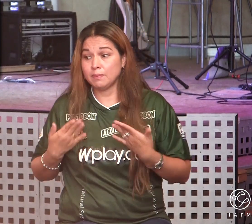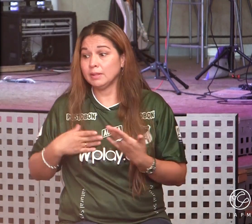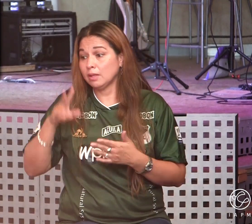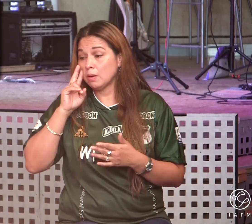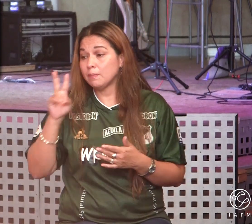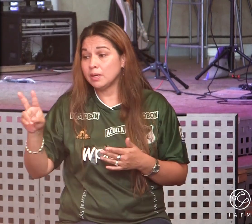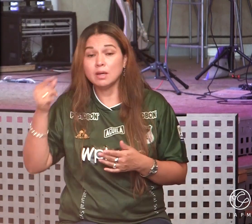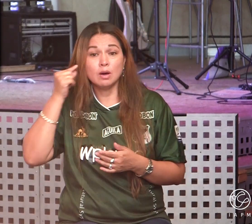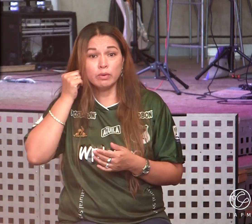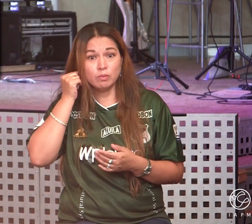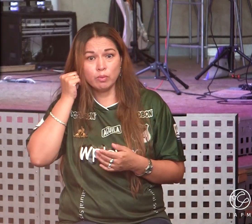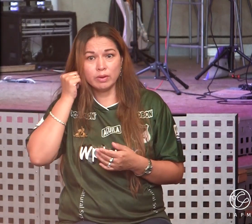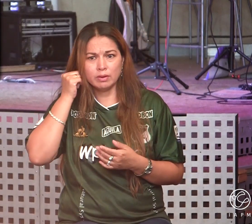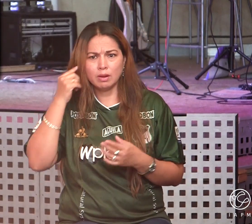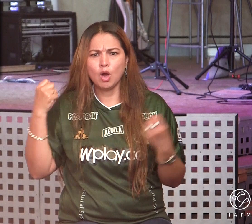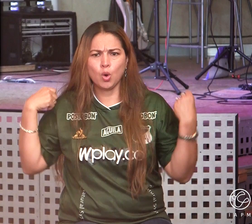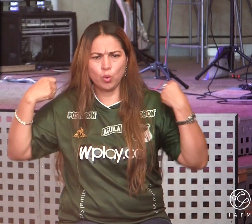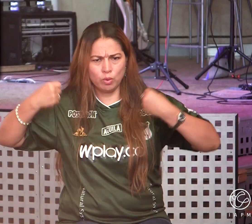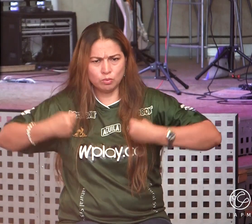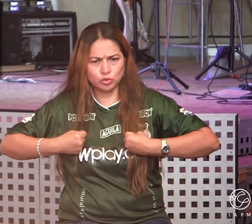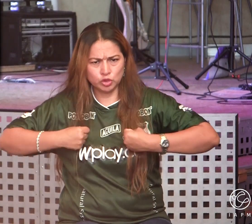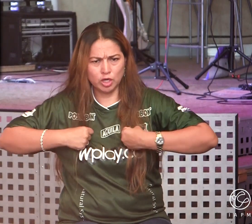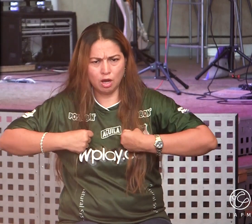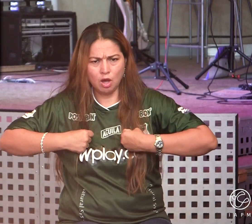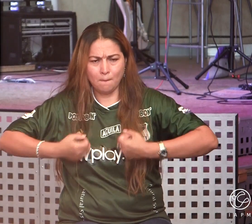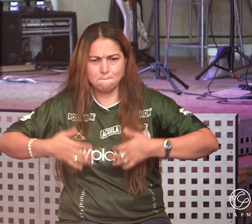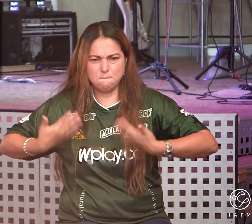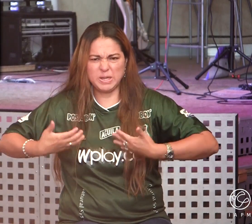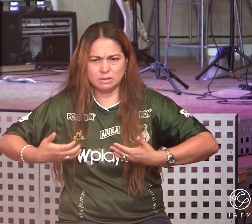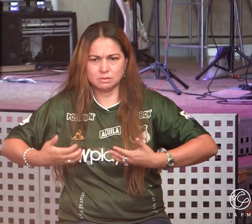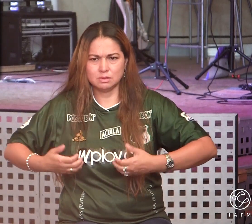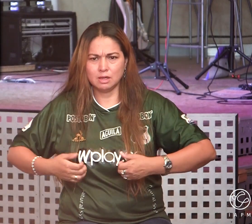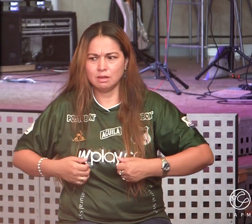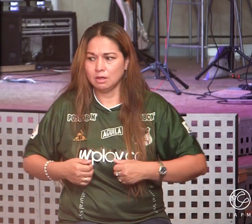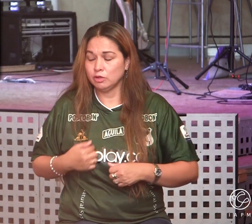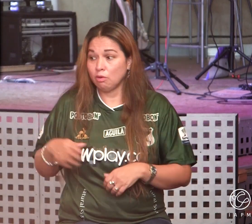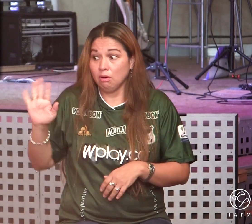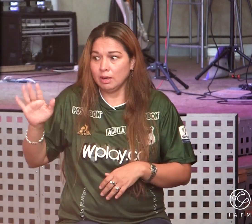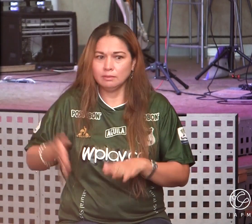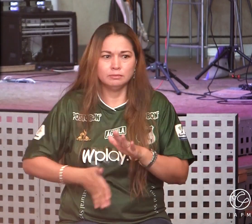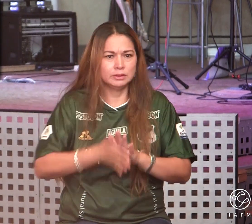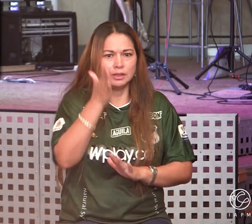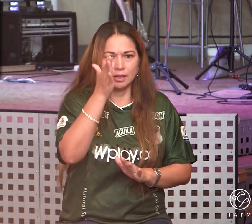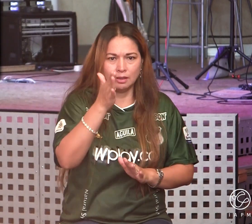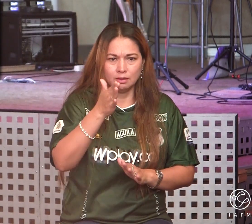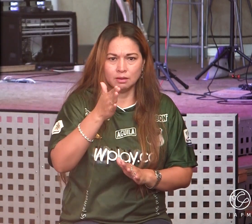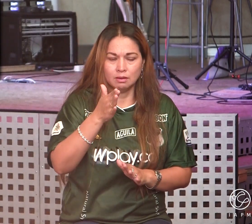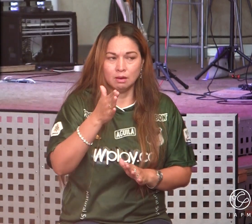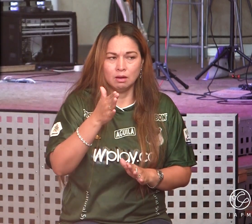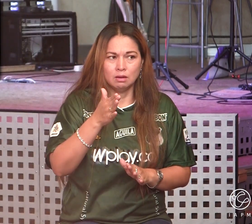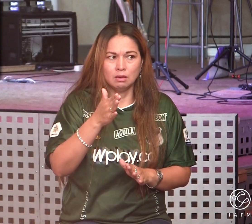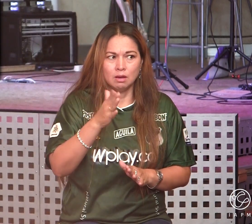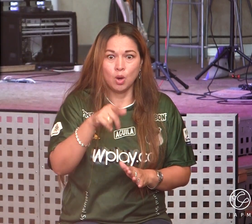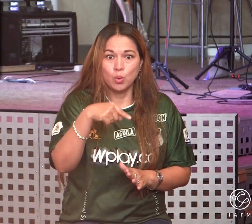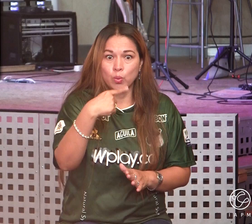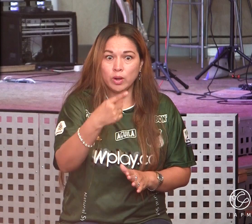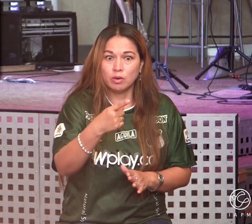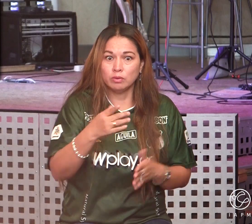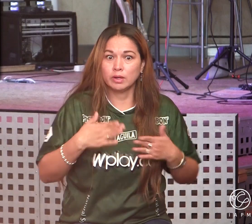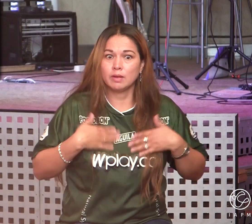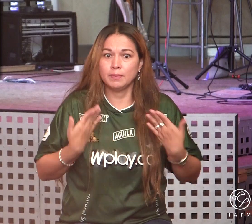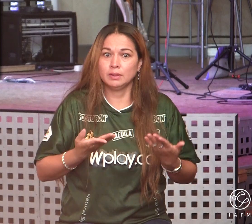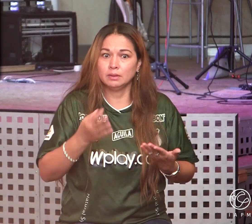cuando caminamos con Dios, lo que Dios quiere hacer en nosotros es llevarnos a un estado de